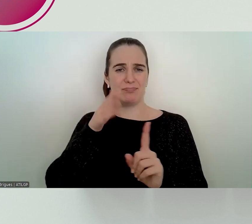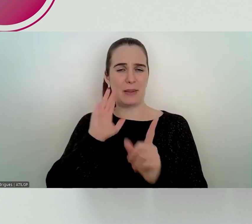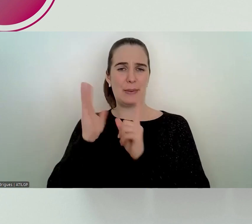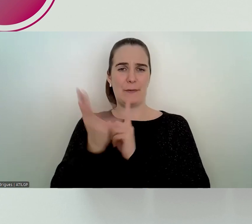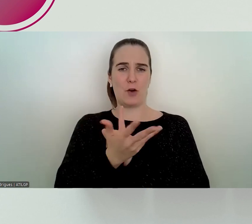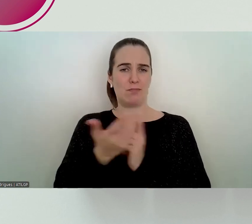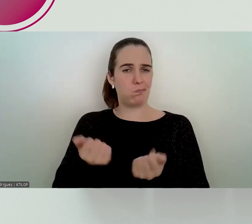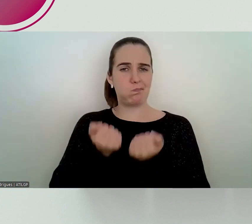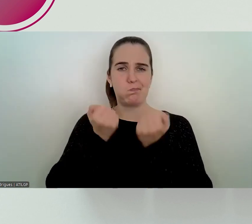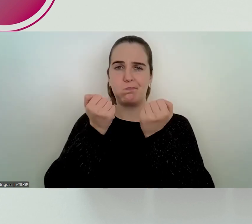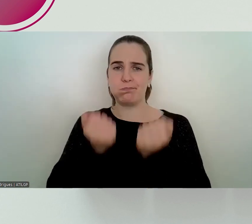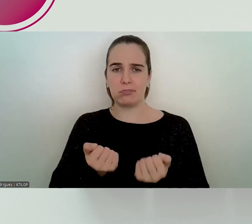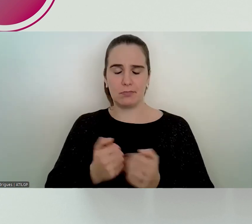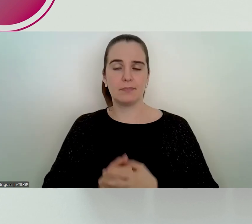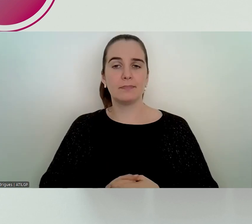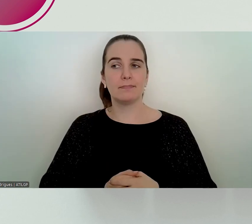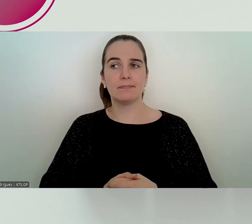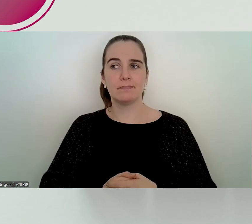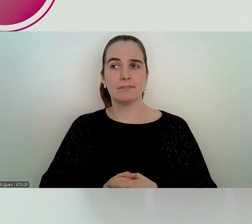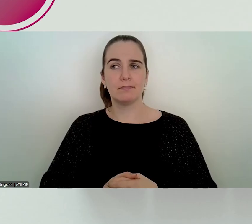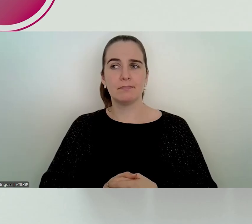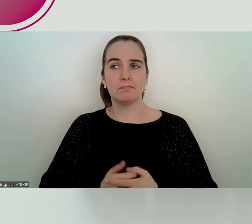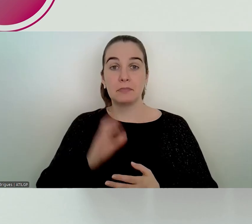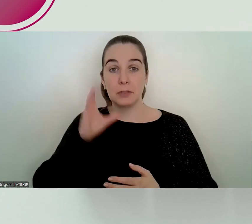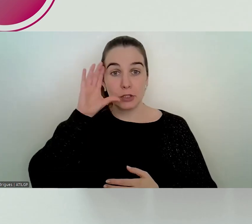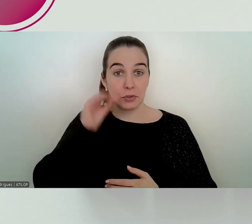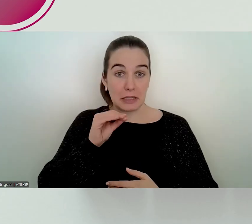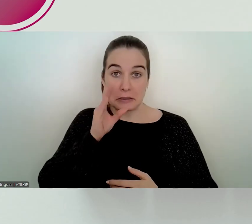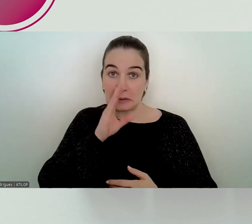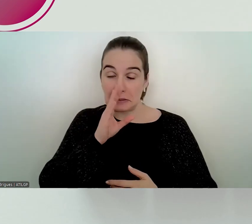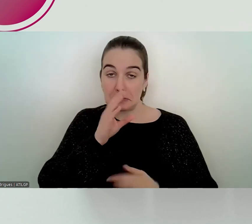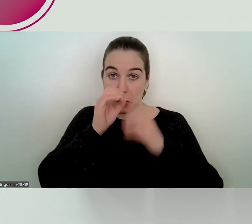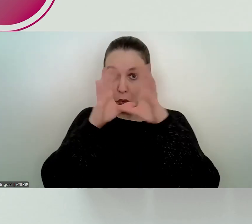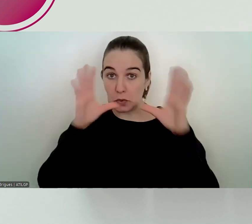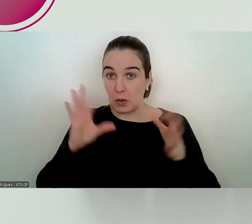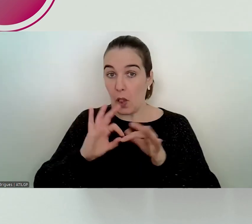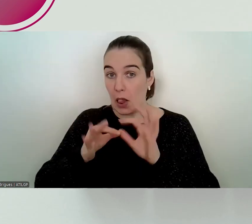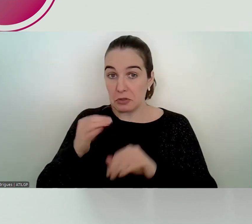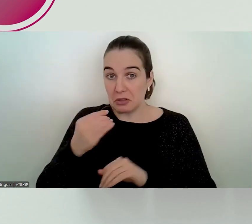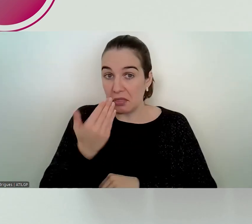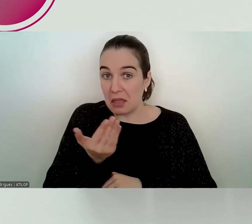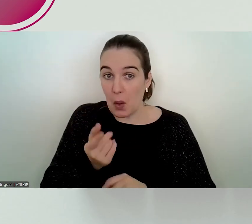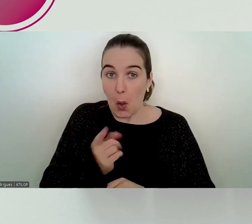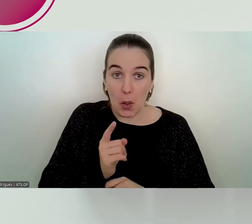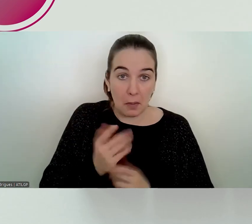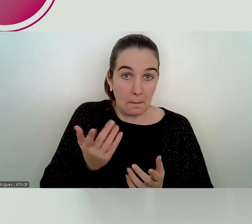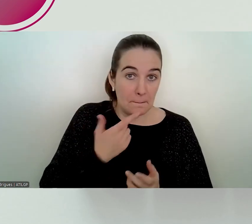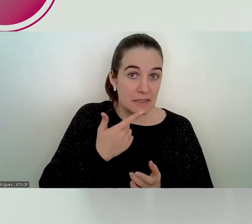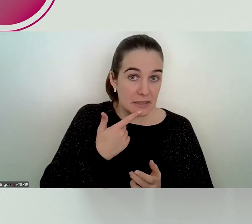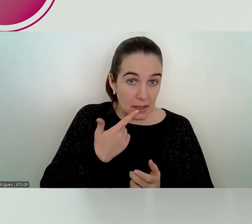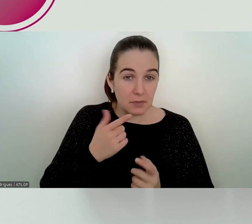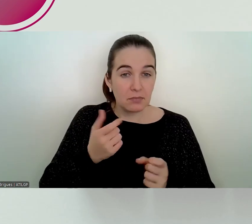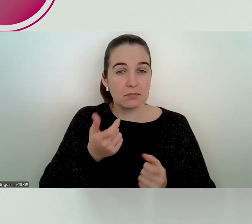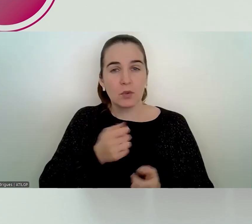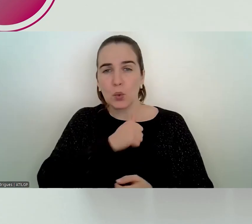cultura organizacional. Professora, eu não sei se esta conclusão lhe faz algum sentido ou não, se isso vai um bocadinho ao